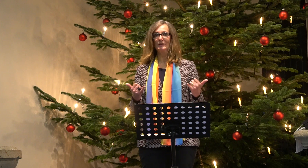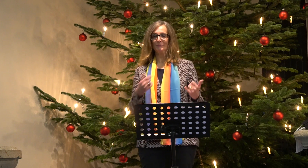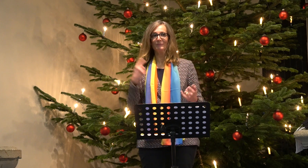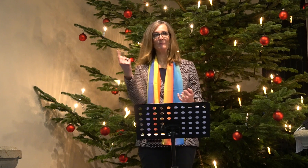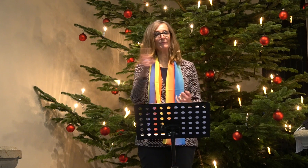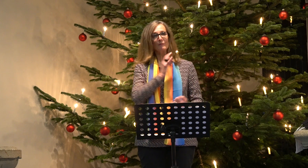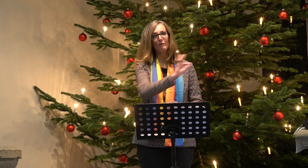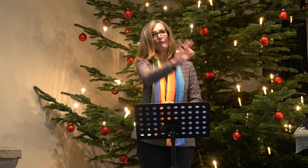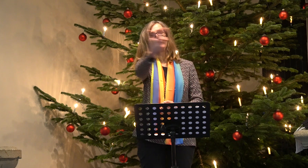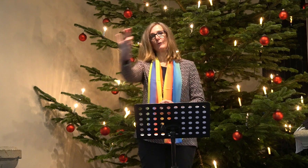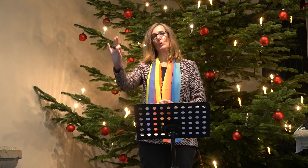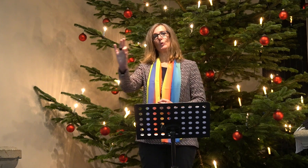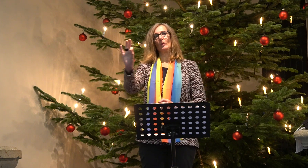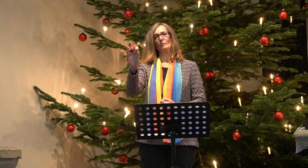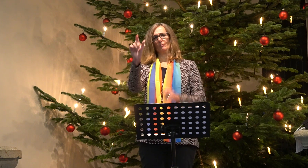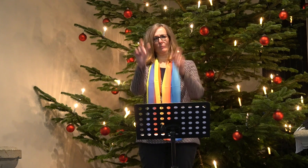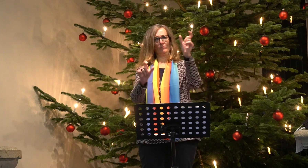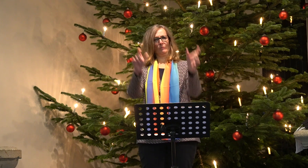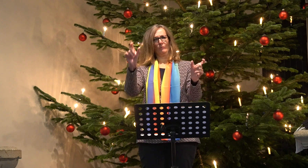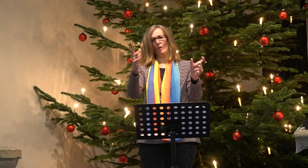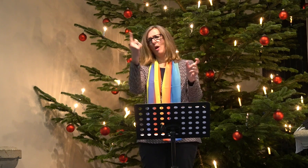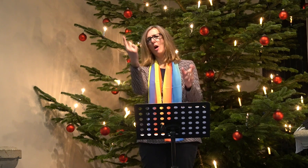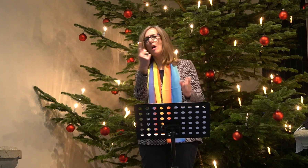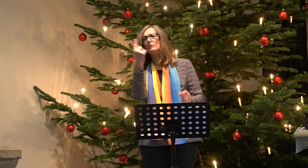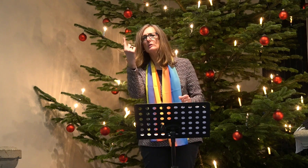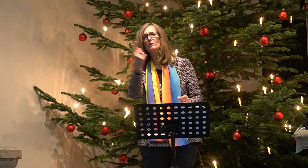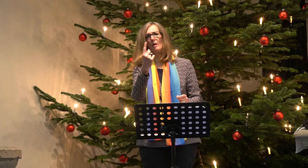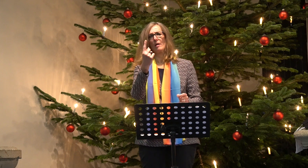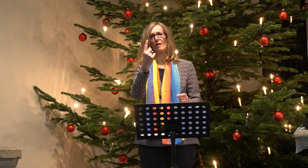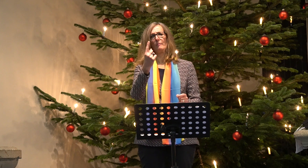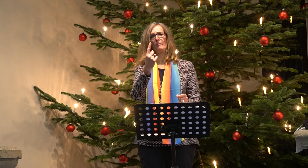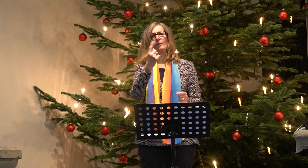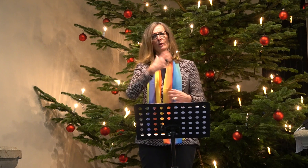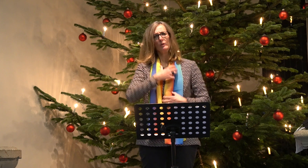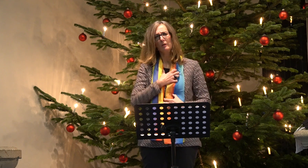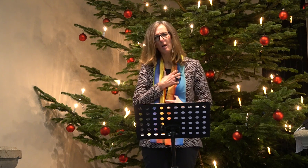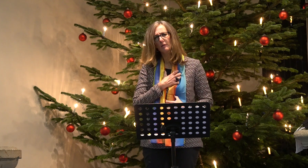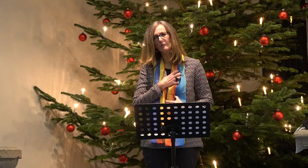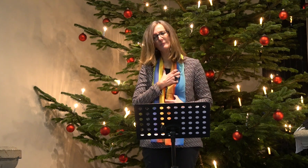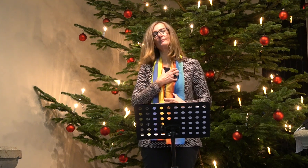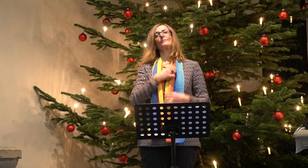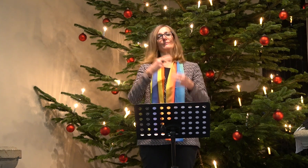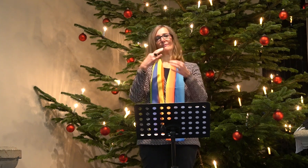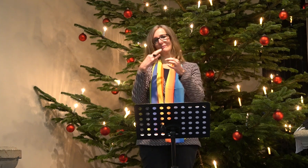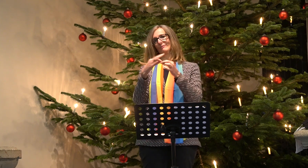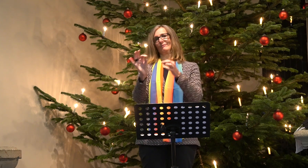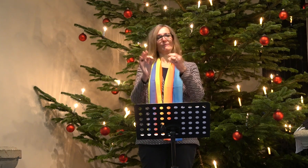Wir zünden heute ein Licht an für alle Menschen, die einsam oder krank